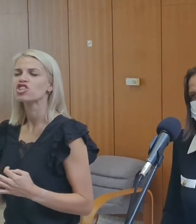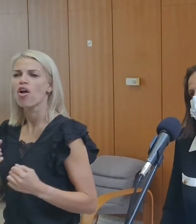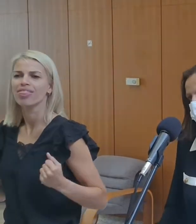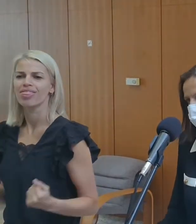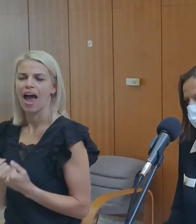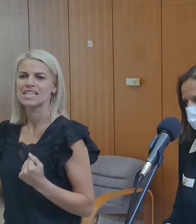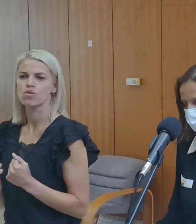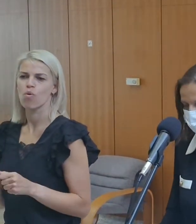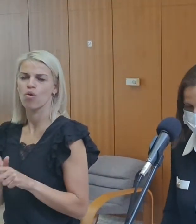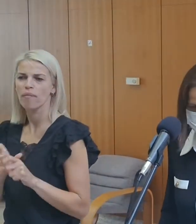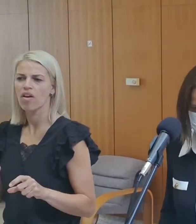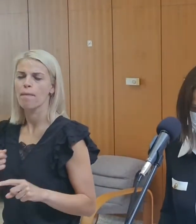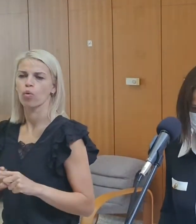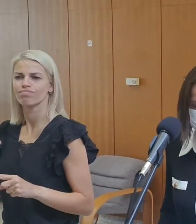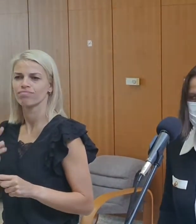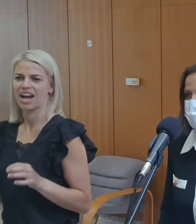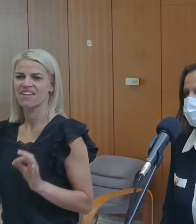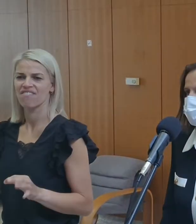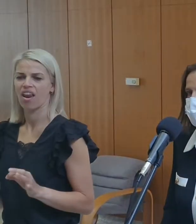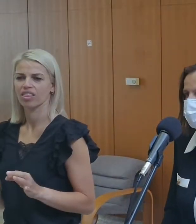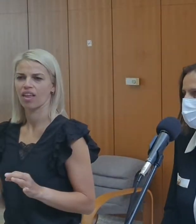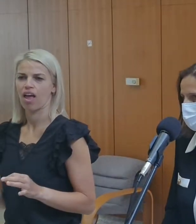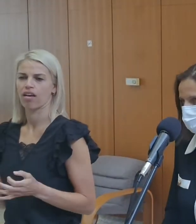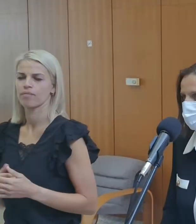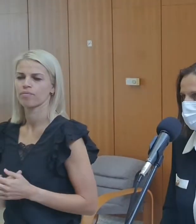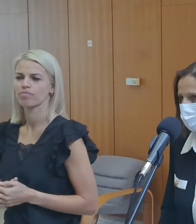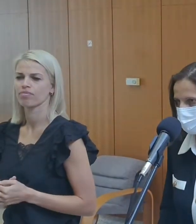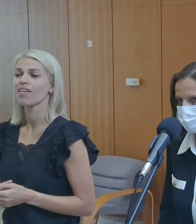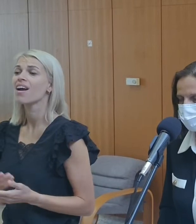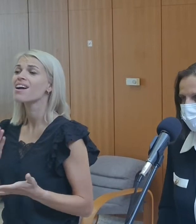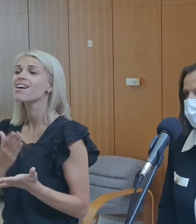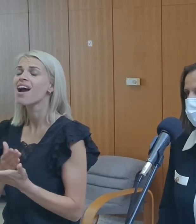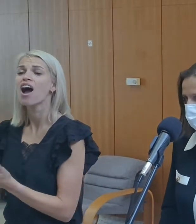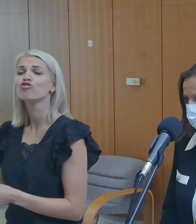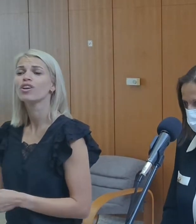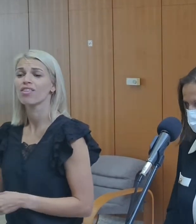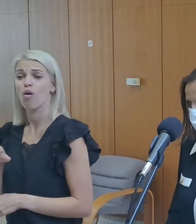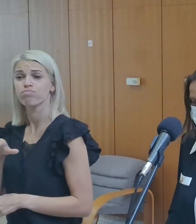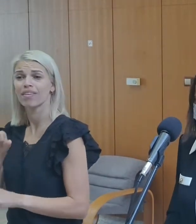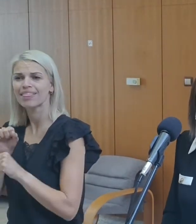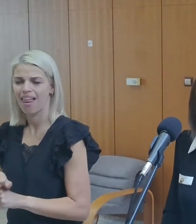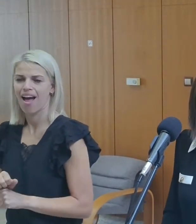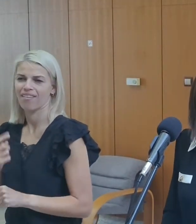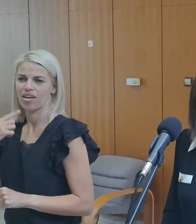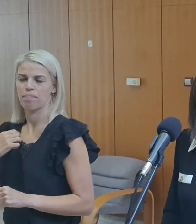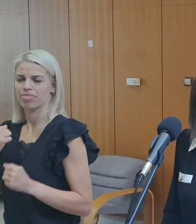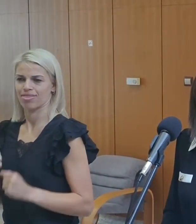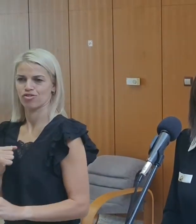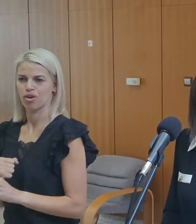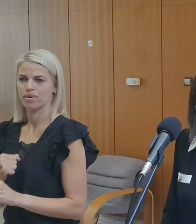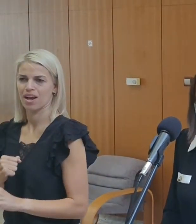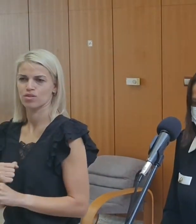a samozrejme aj v čo najlepšej kvalite. Veľmi ťažko sa hocikomu pracuje pod tlakom. Ten tlak je obrovský.